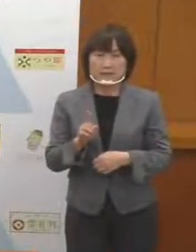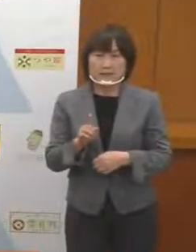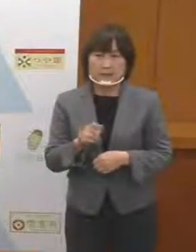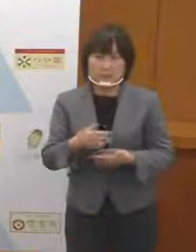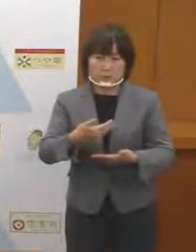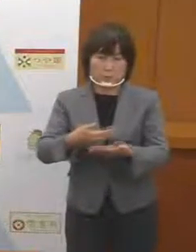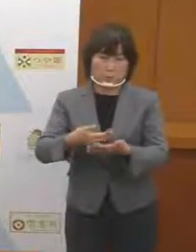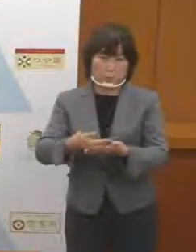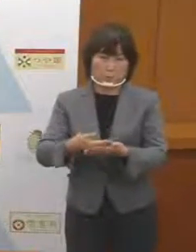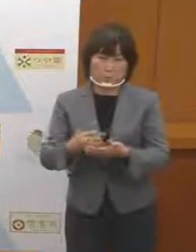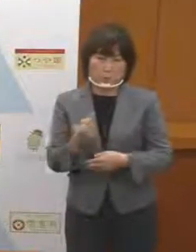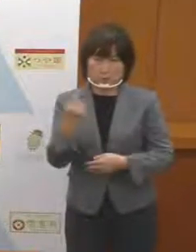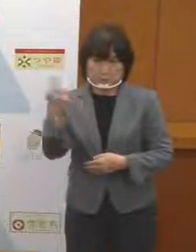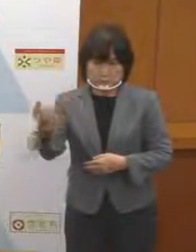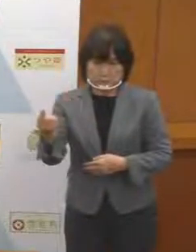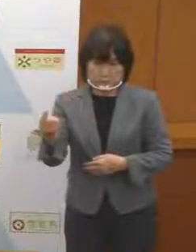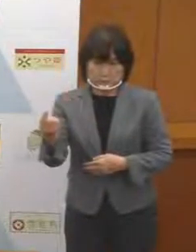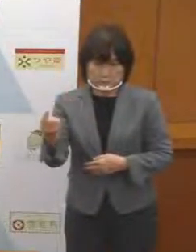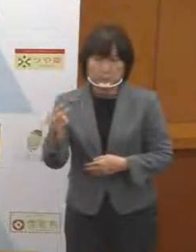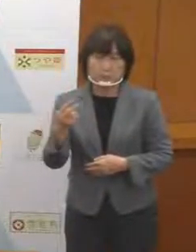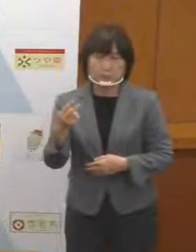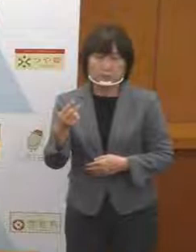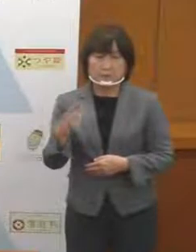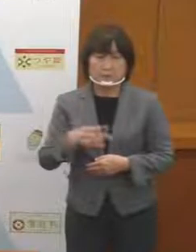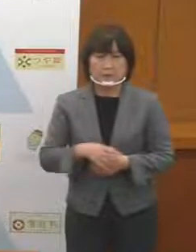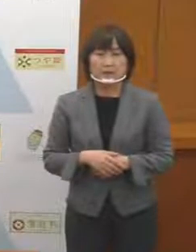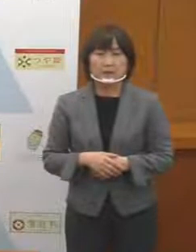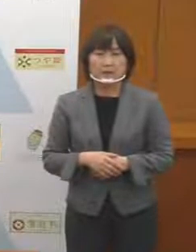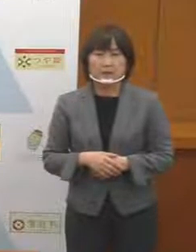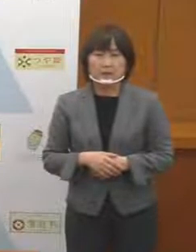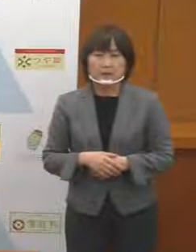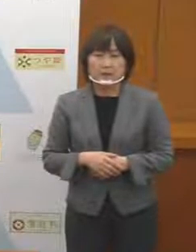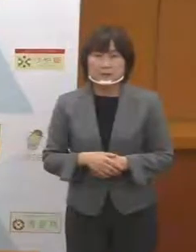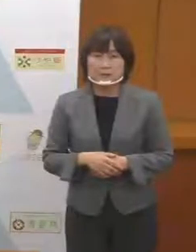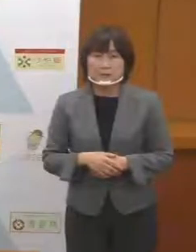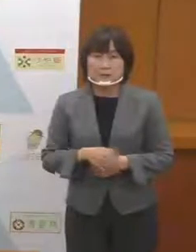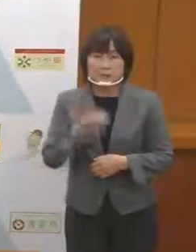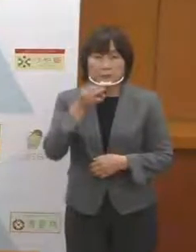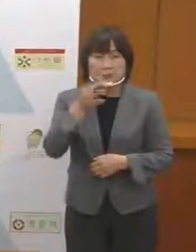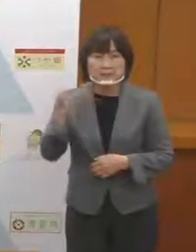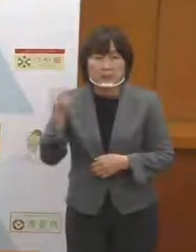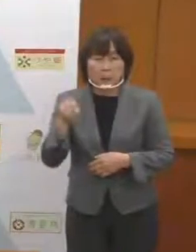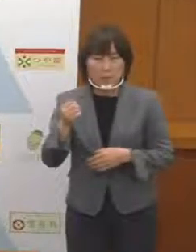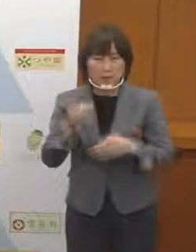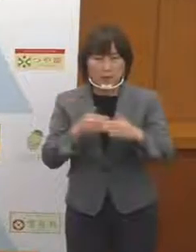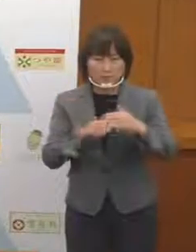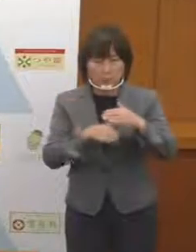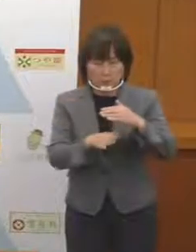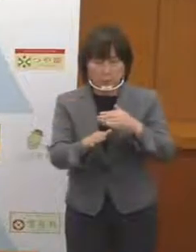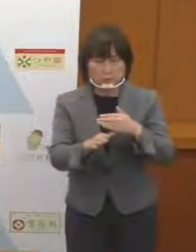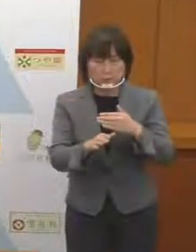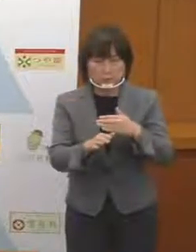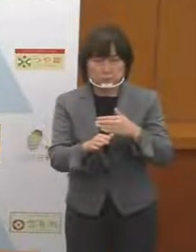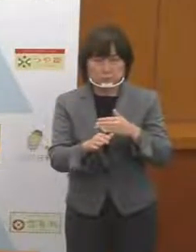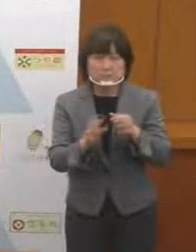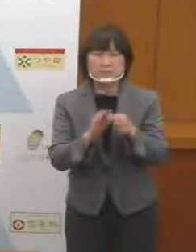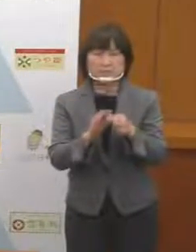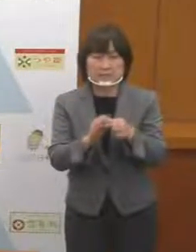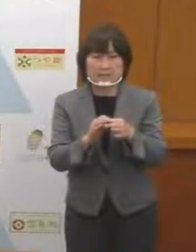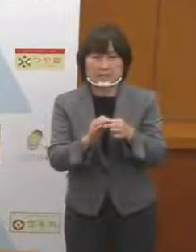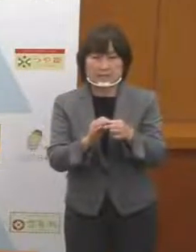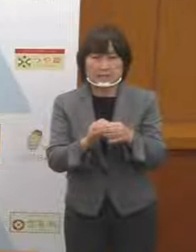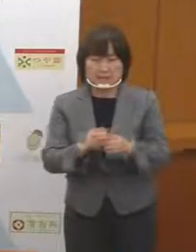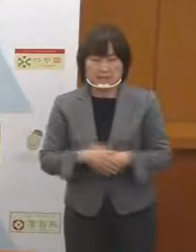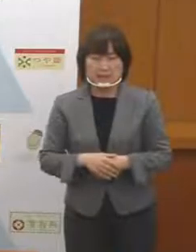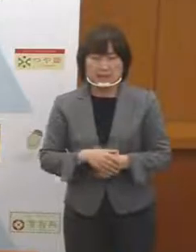要望に行く時でありました理それから米沢トンネルカ所についてでありました理